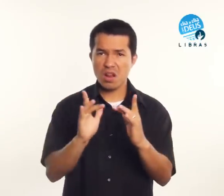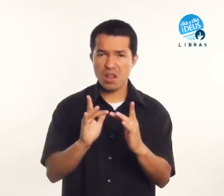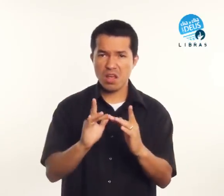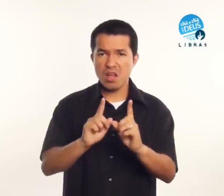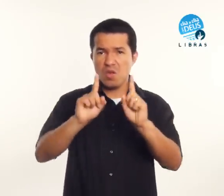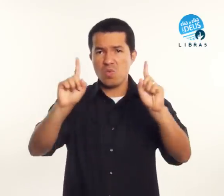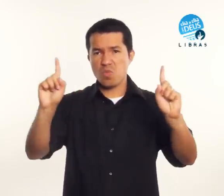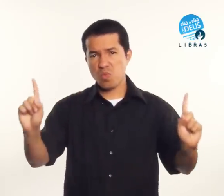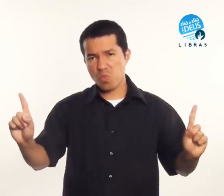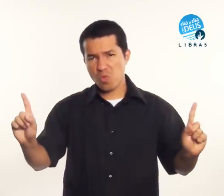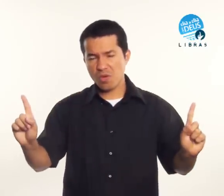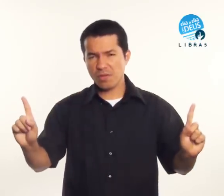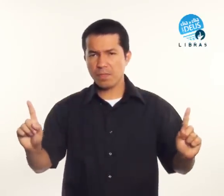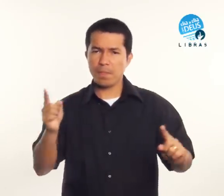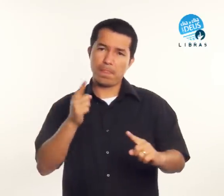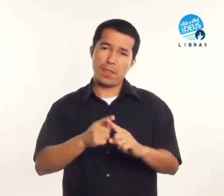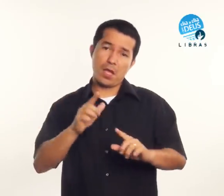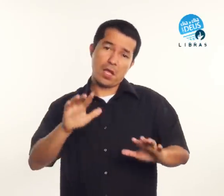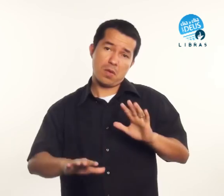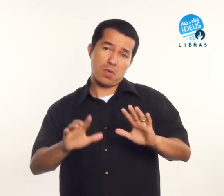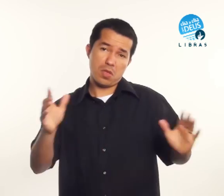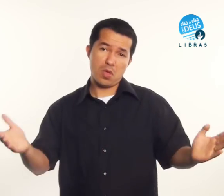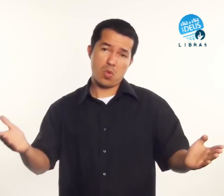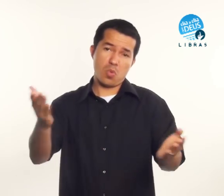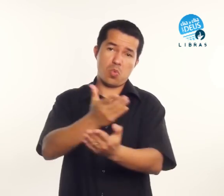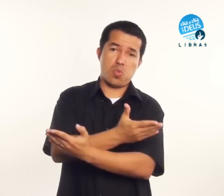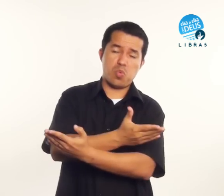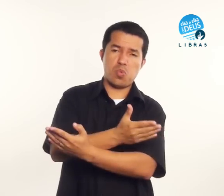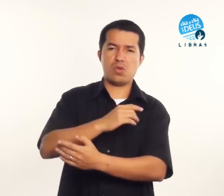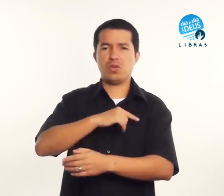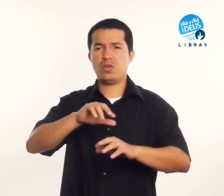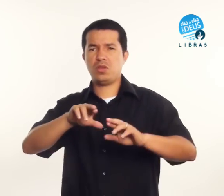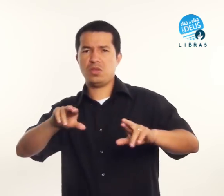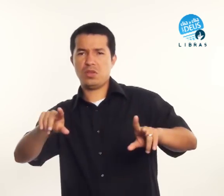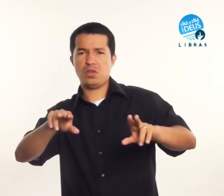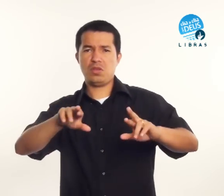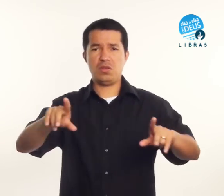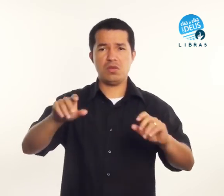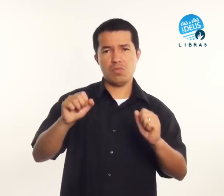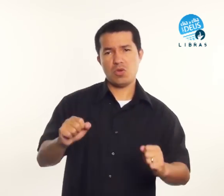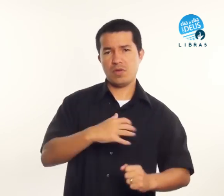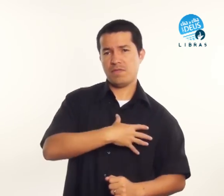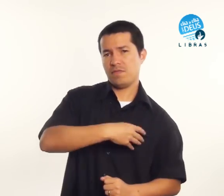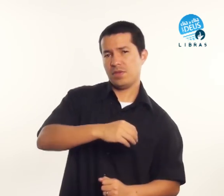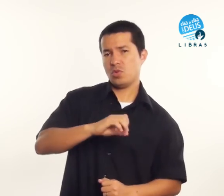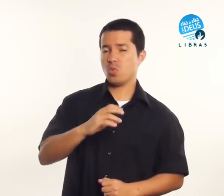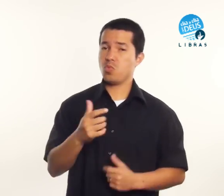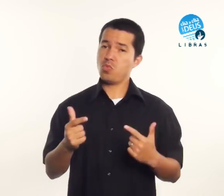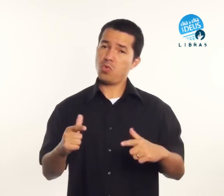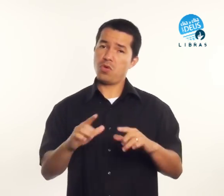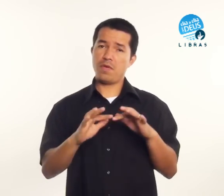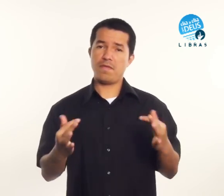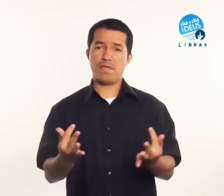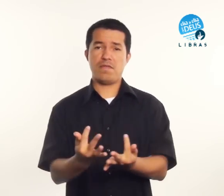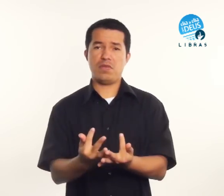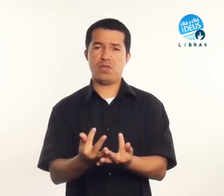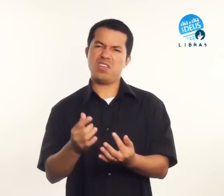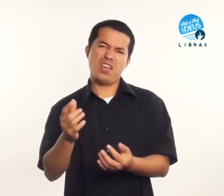quando dormem juntos nessa casa, de vez em quando dormem juntos naquela outra casa, podem ter filhos ou podem não ter filhos. Isso é um